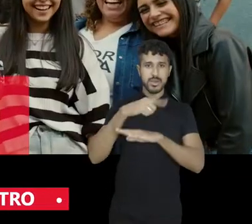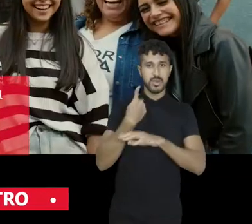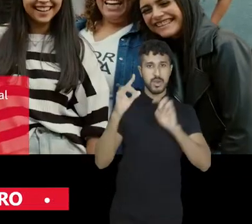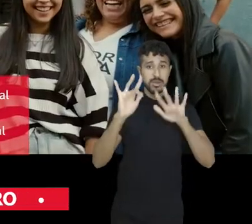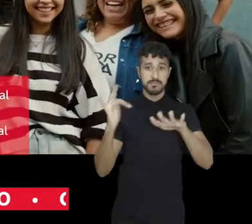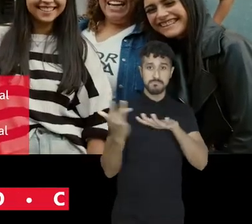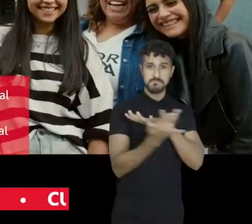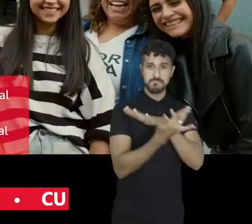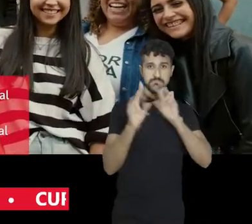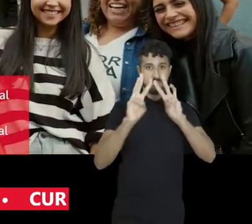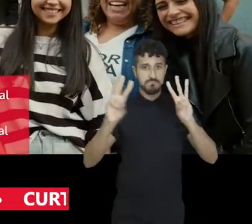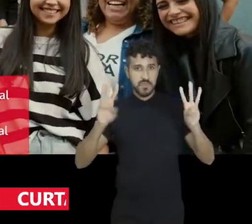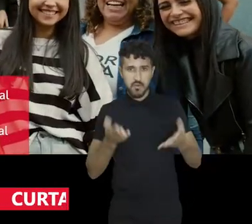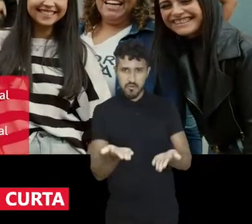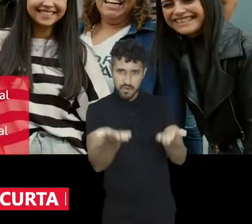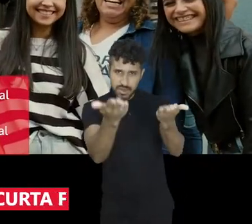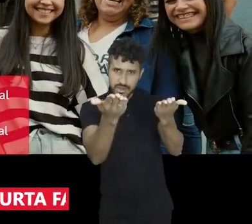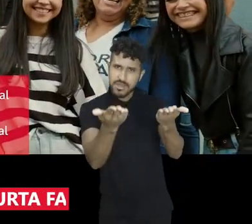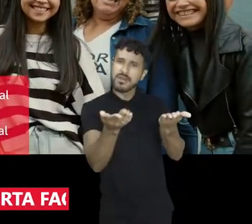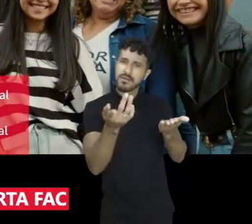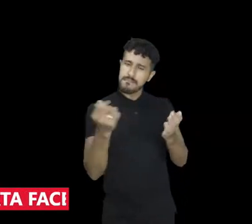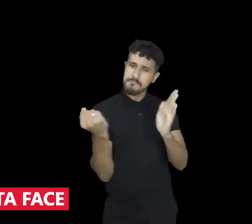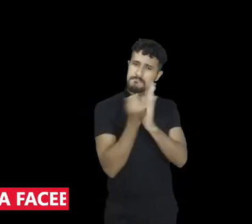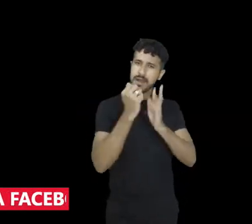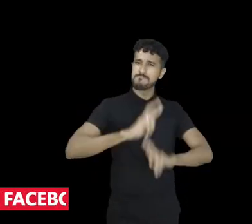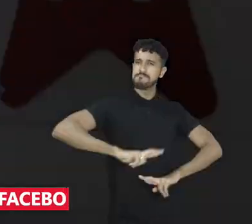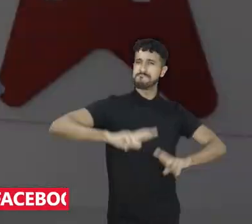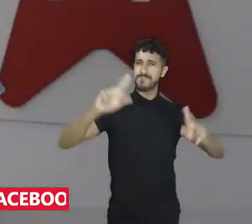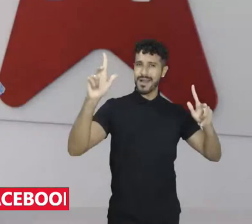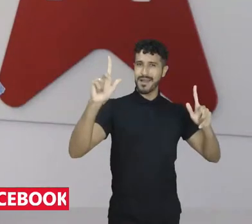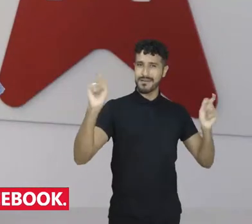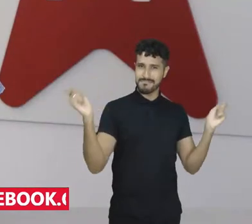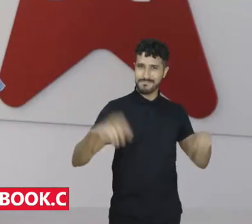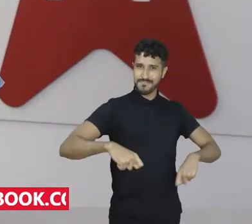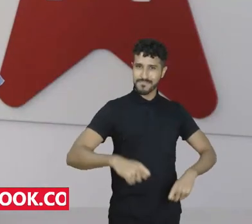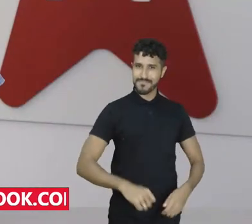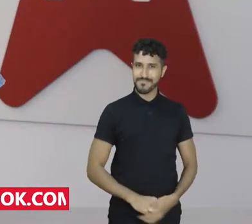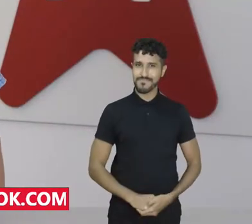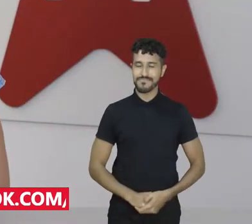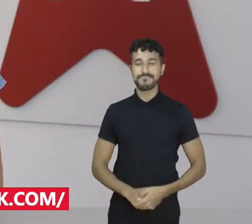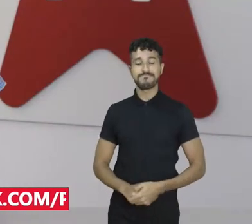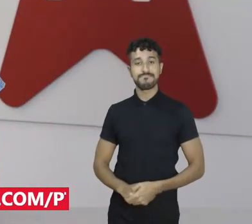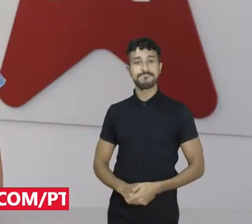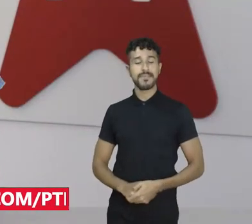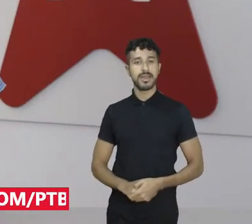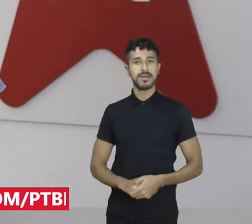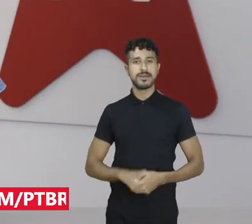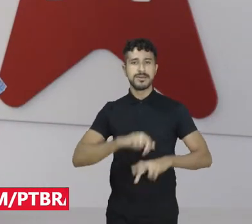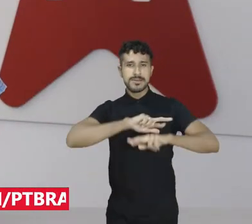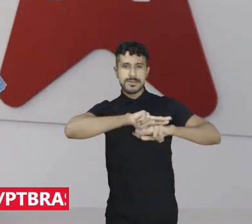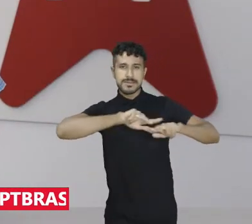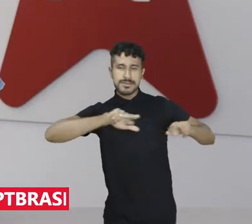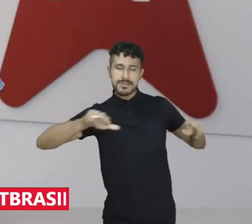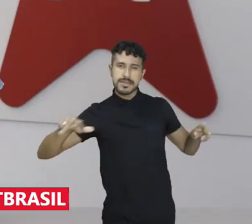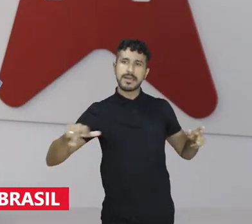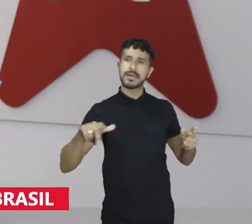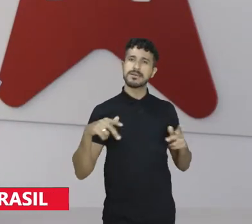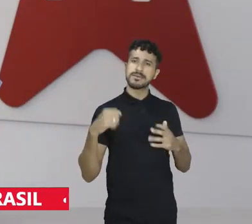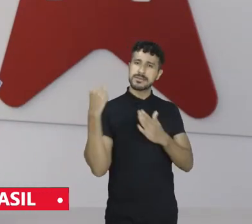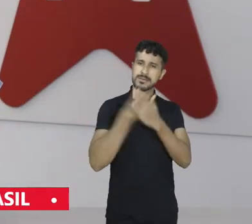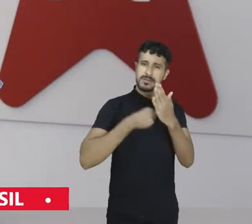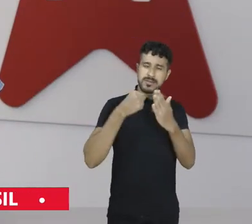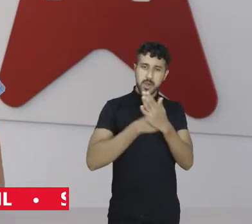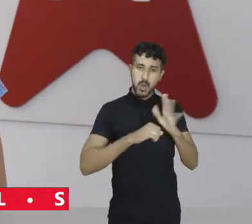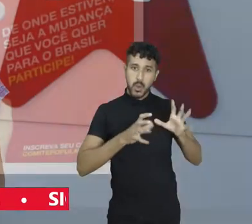redes sociais. Você faz a diferença. E o mutirão de mobilização Vamos Juntos